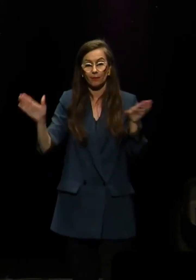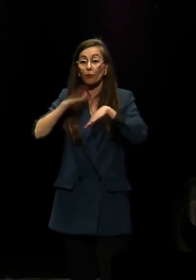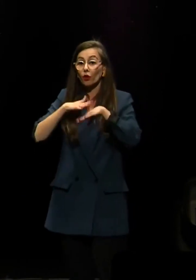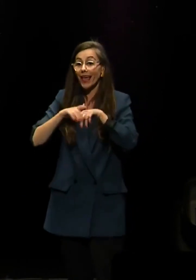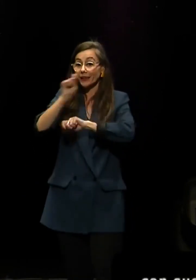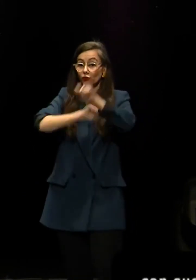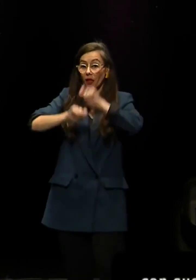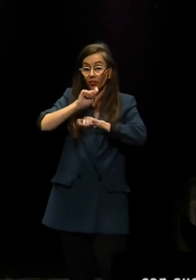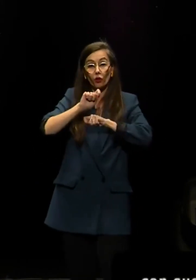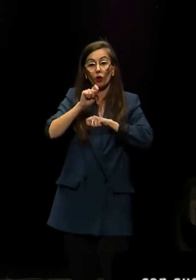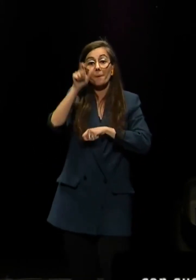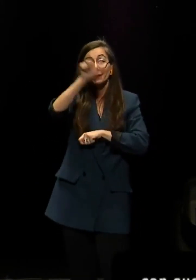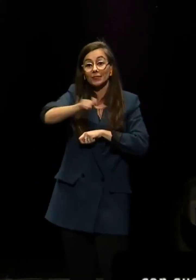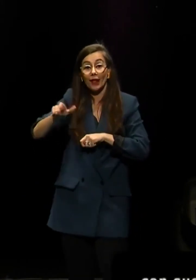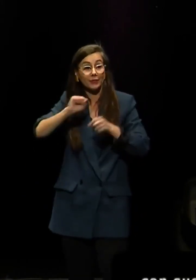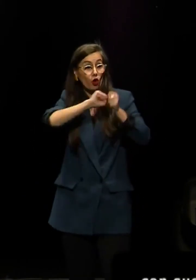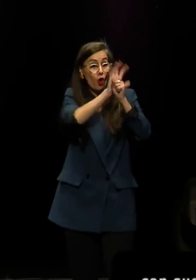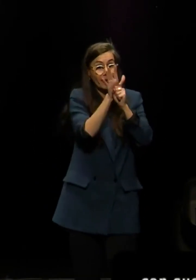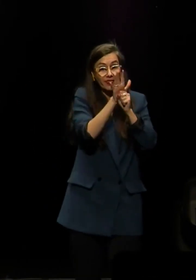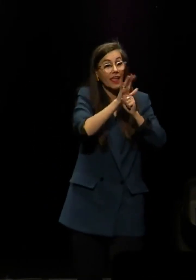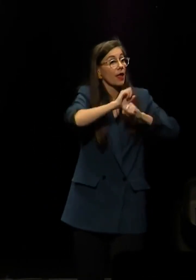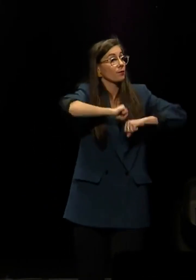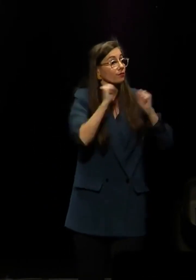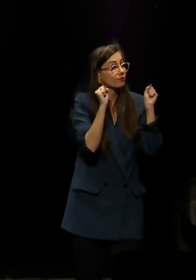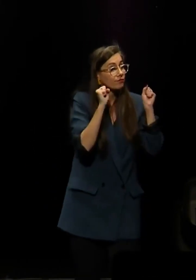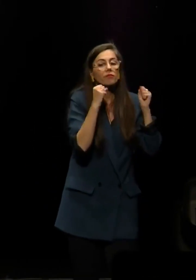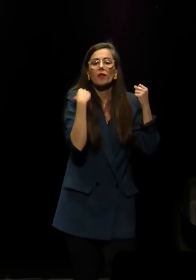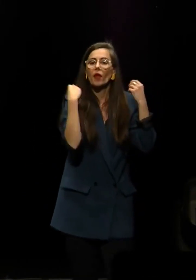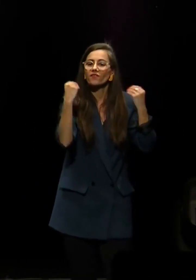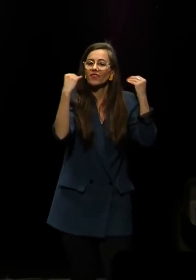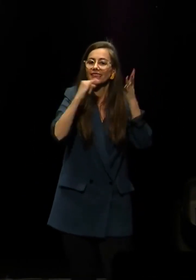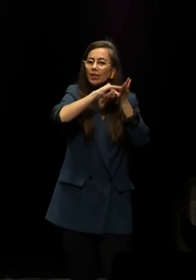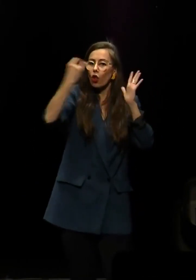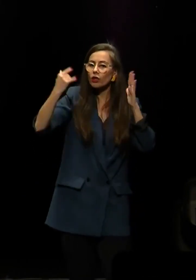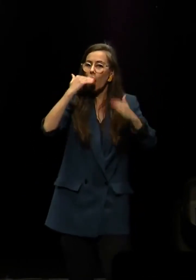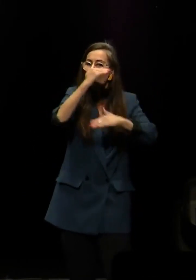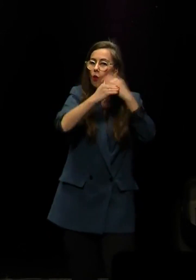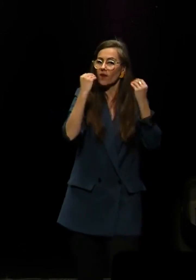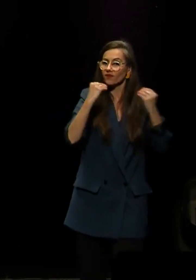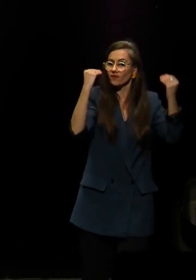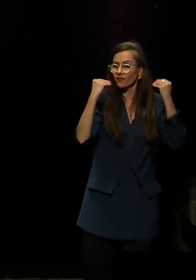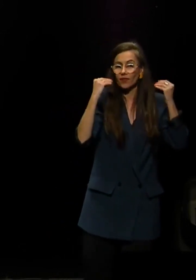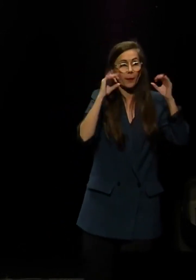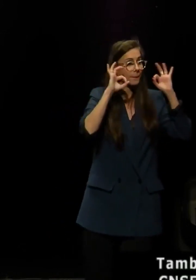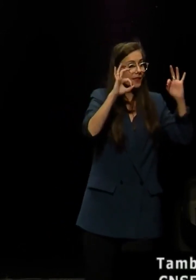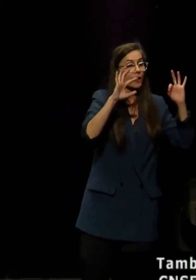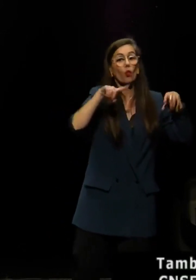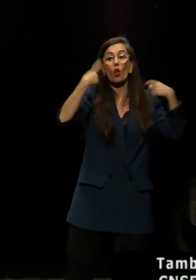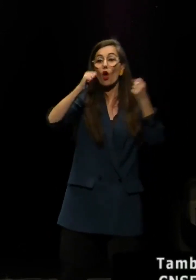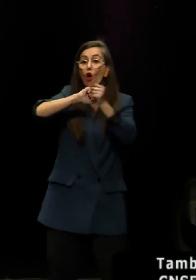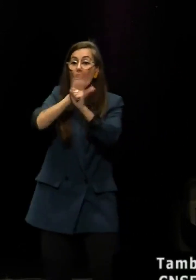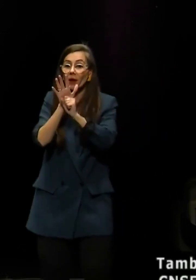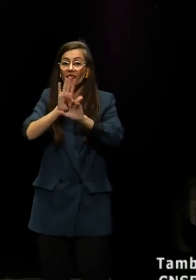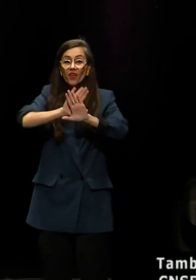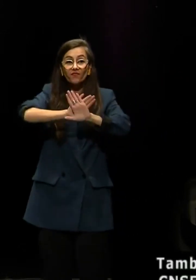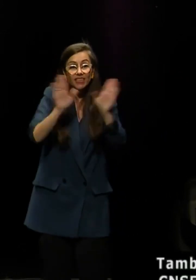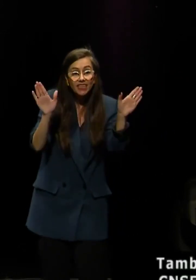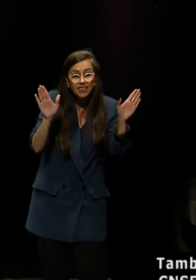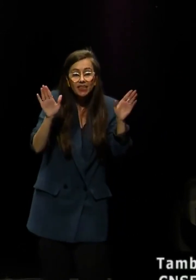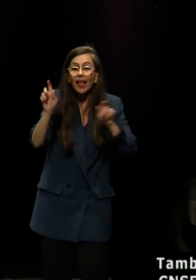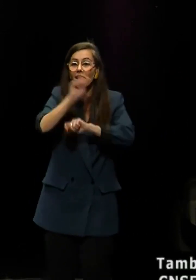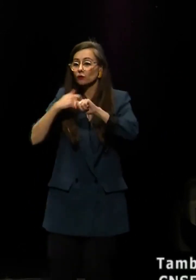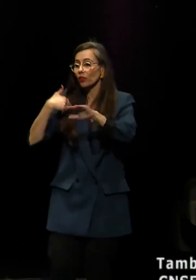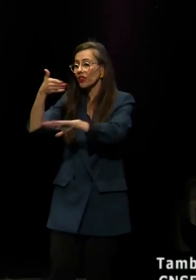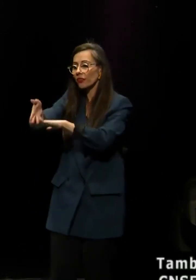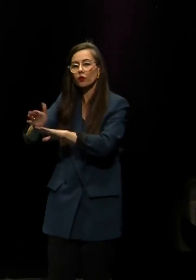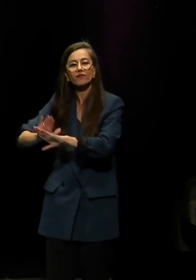CNSE decidió llevar a cabo esas medidas que se habían establecido en el Congreso del 2018, aprovechando también